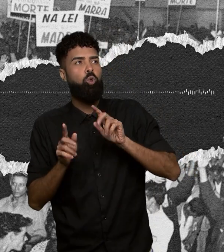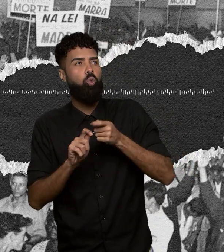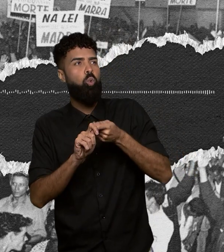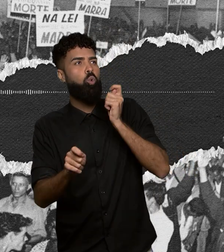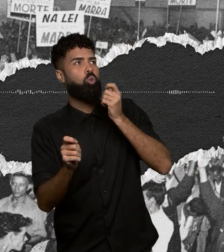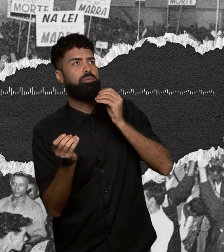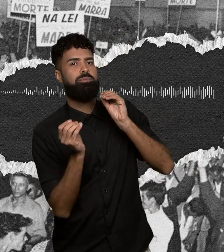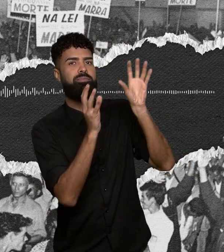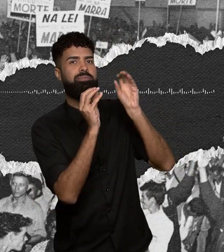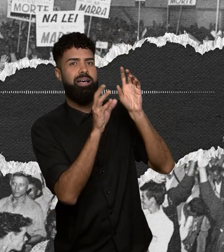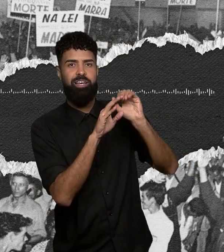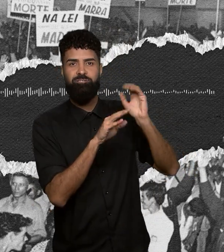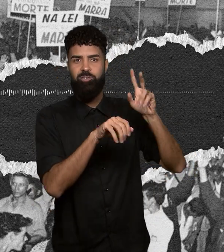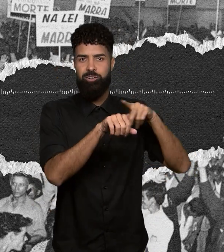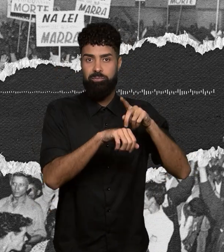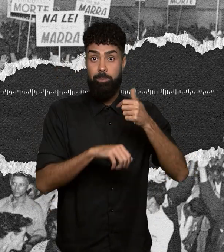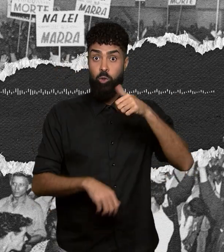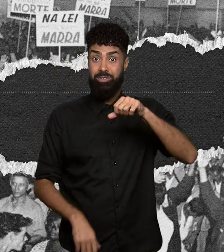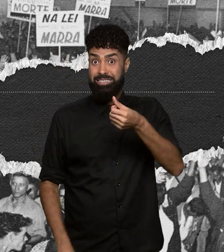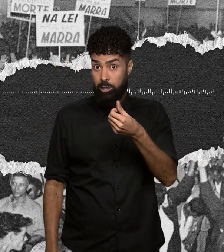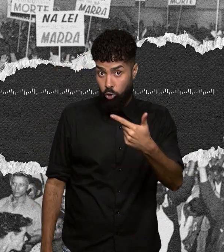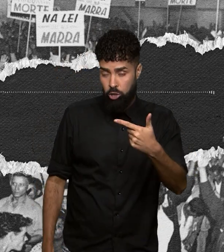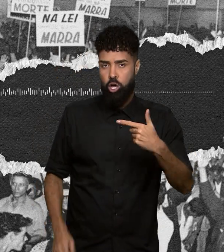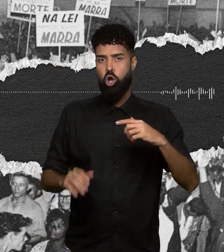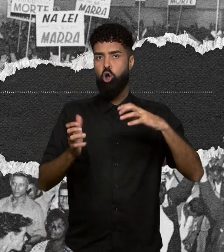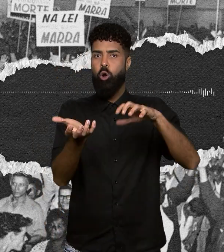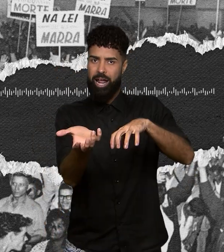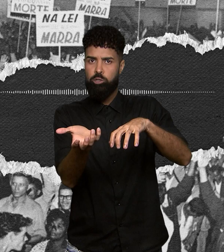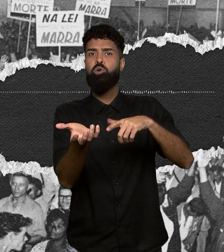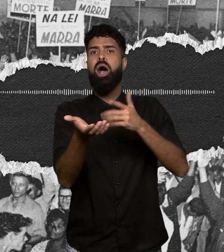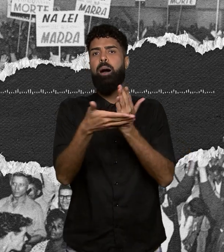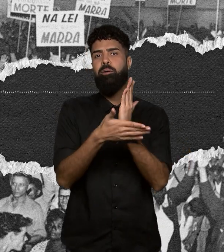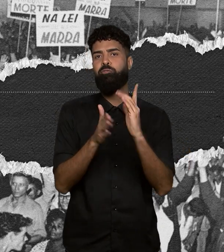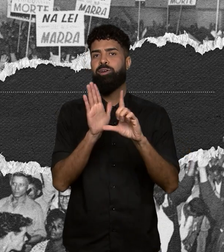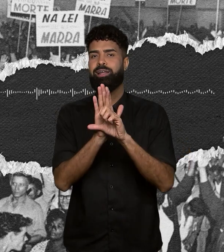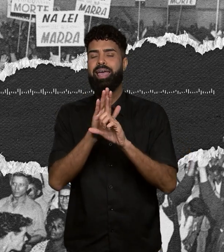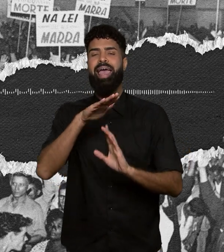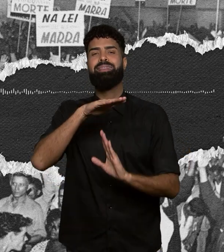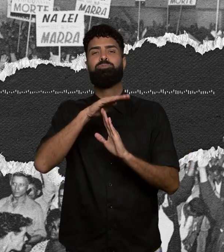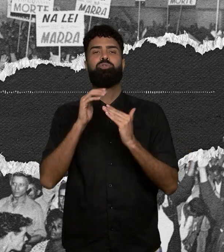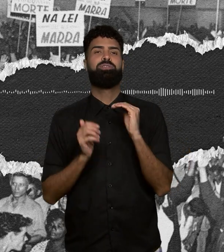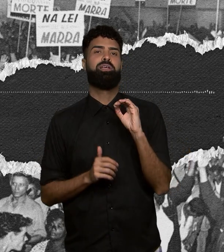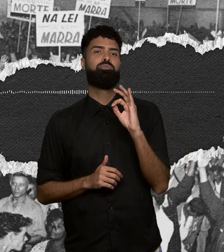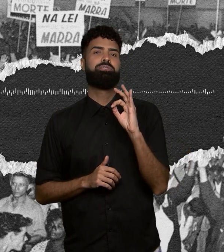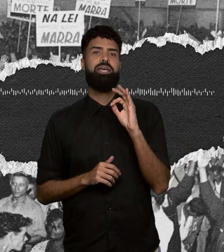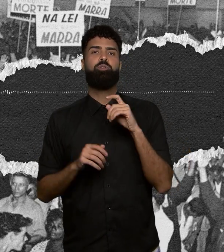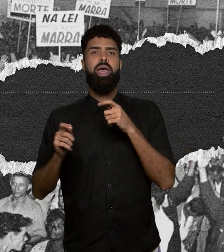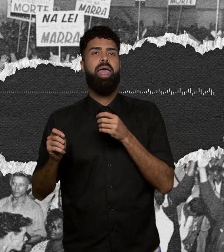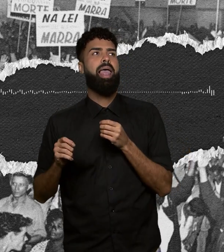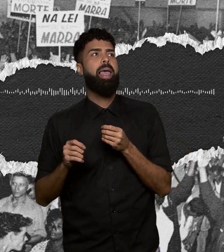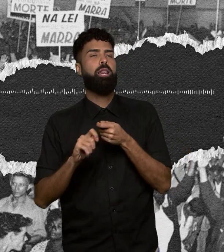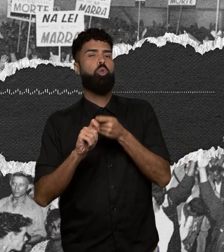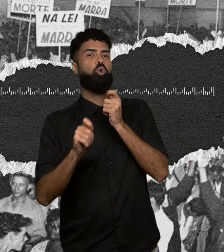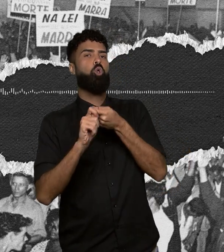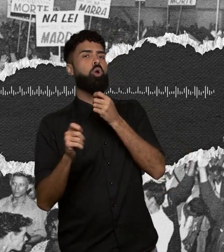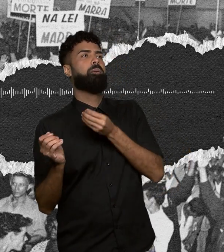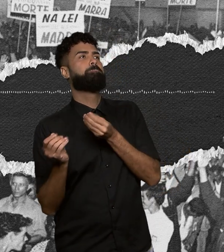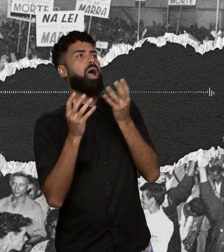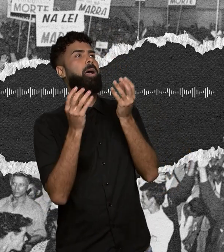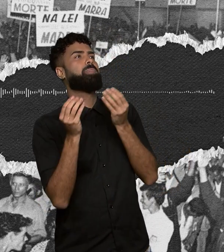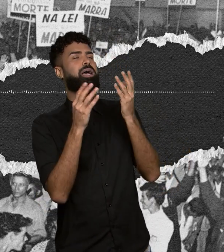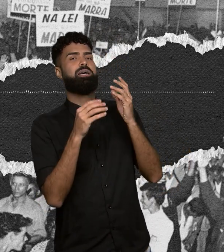1962 o Congresso Nacional aprovou a lei que limitou a 10% a remessa de lucros pro exterior de empresas